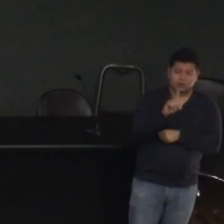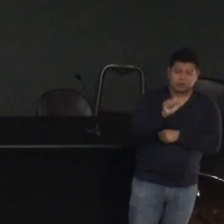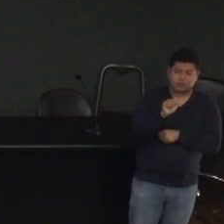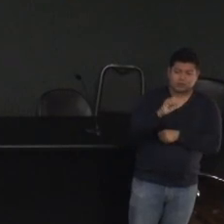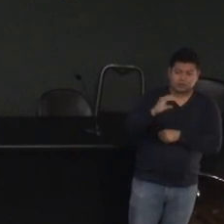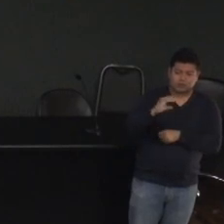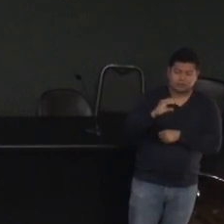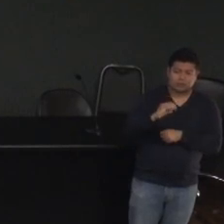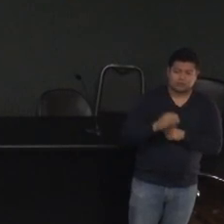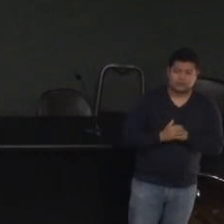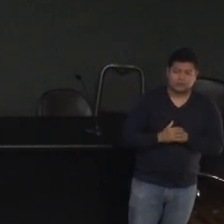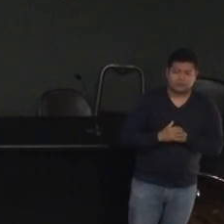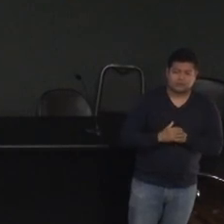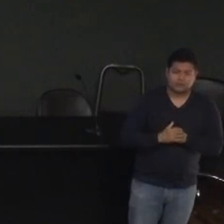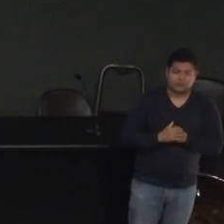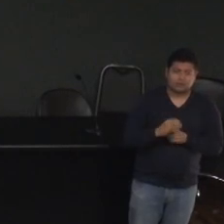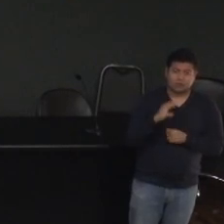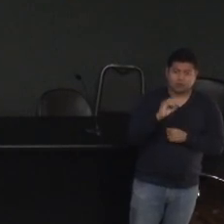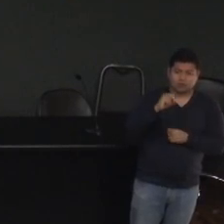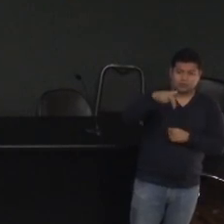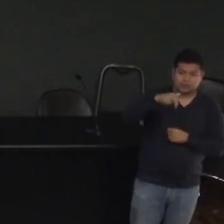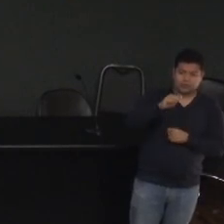aquela indicada pelo